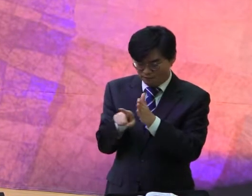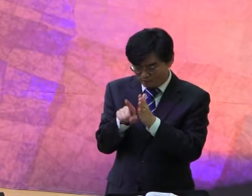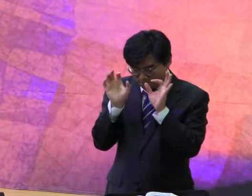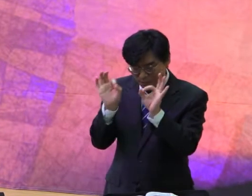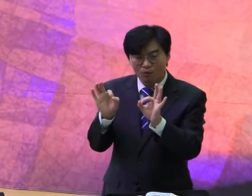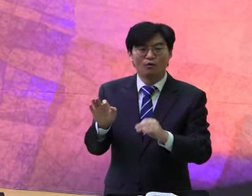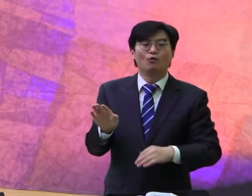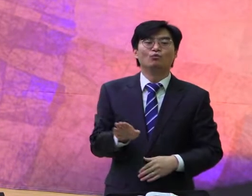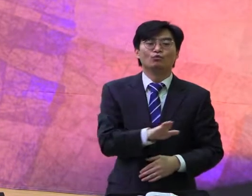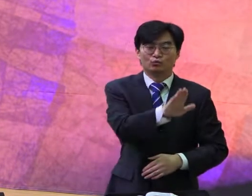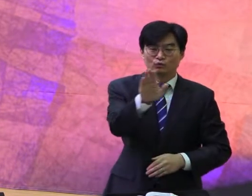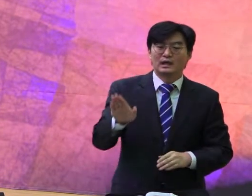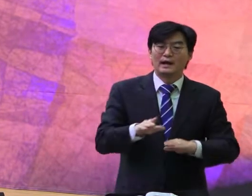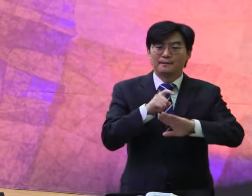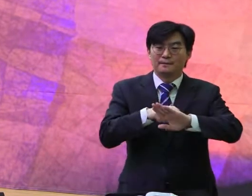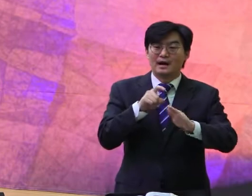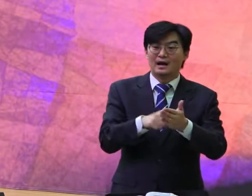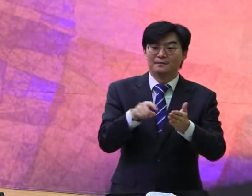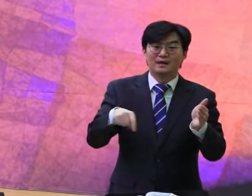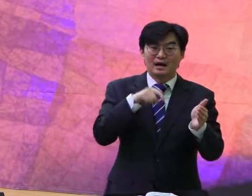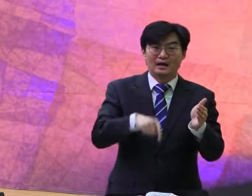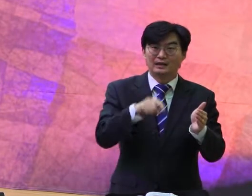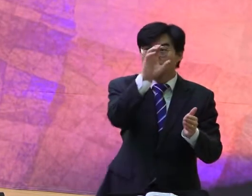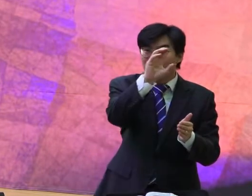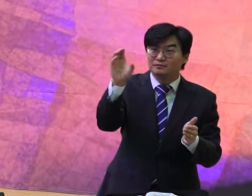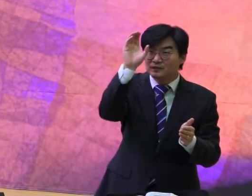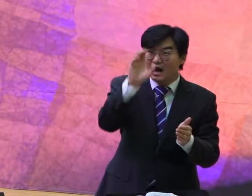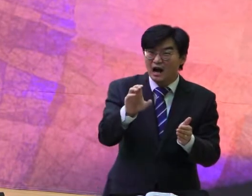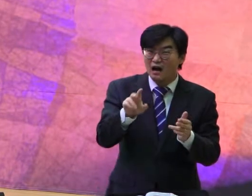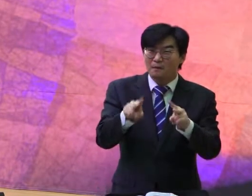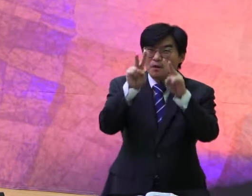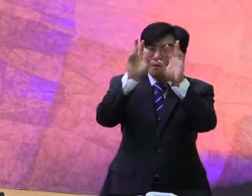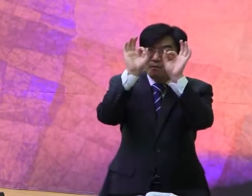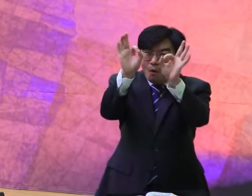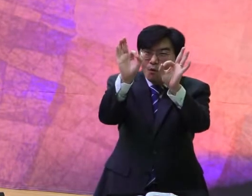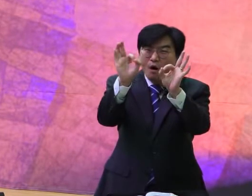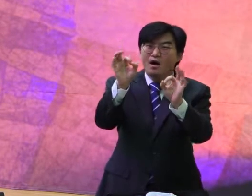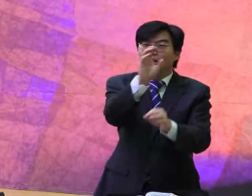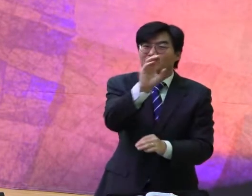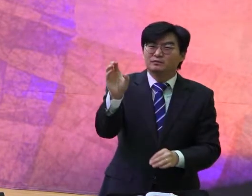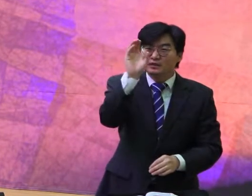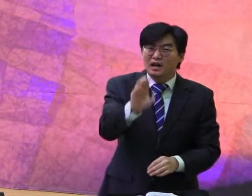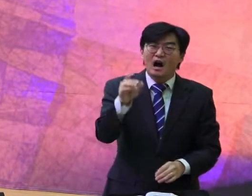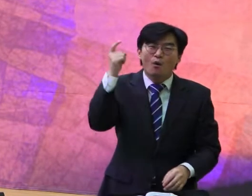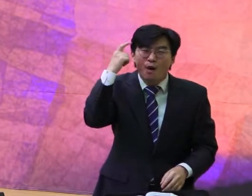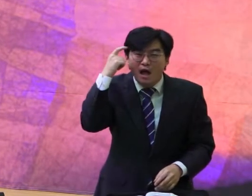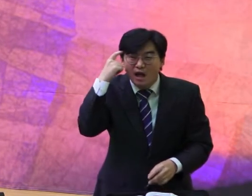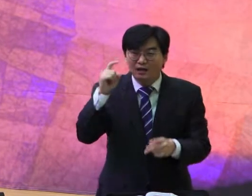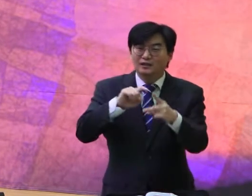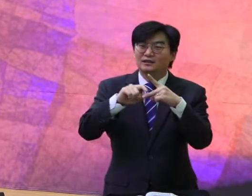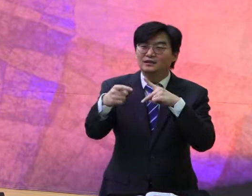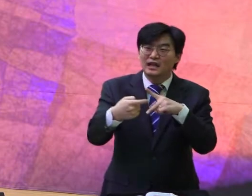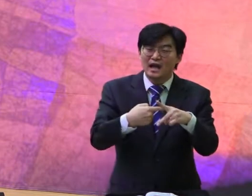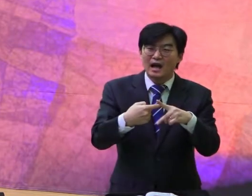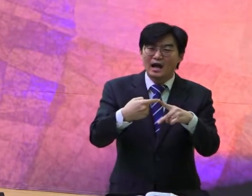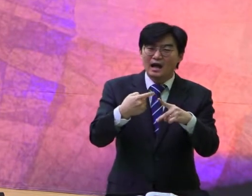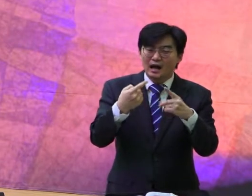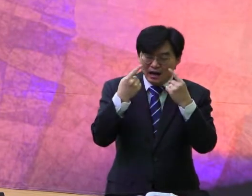우리는 십자가 그 죽음에서 우리의 신앙을 다시 시작해야 합니다. 이번 사순절에